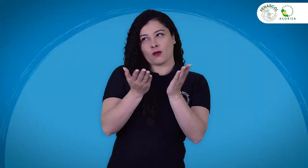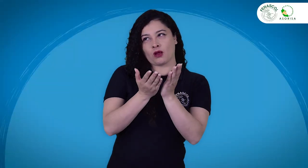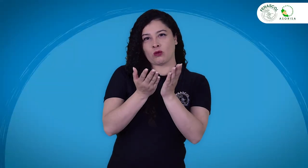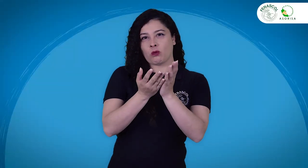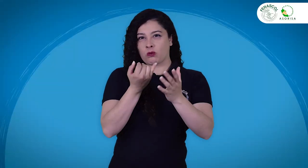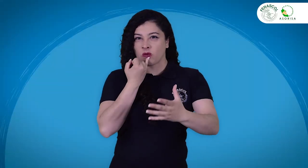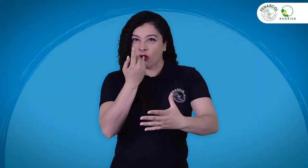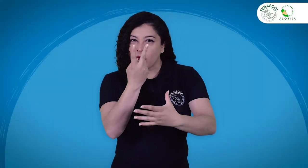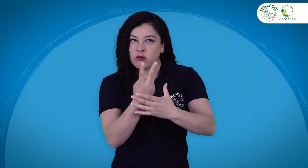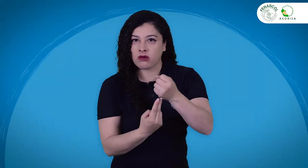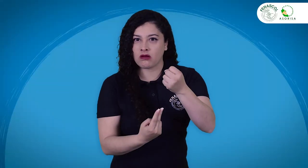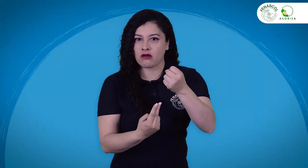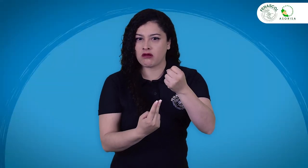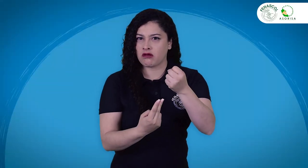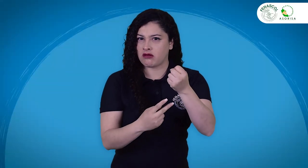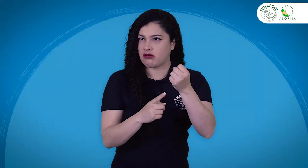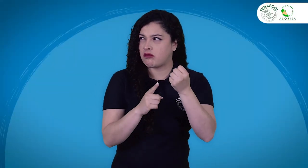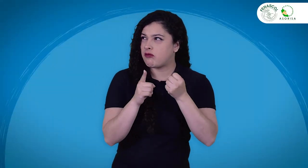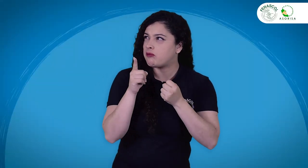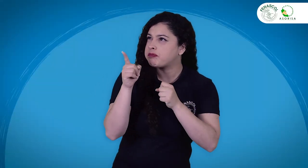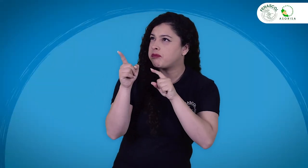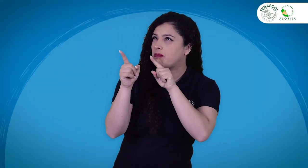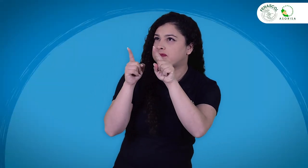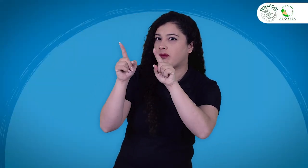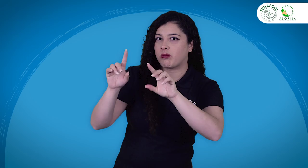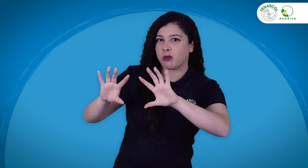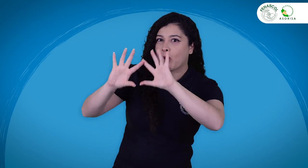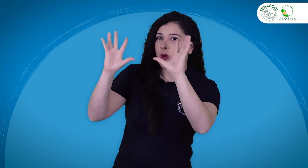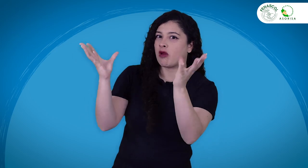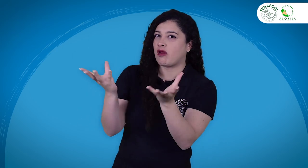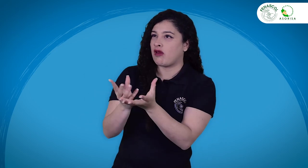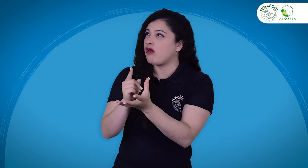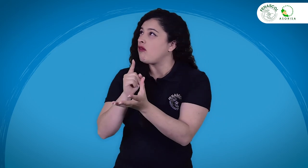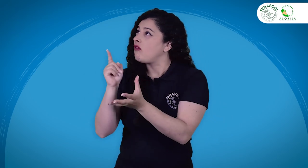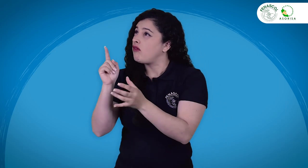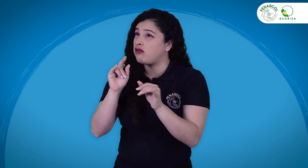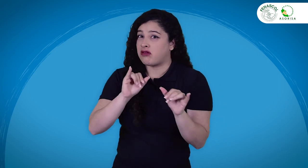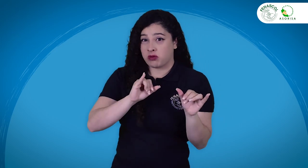la educación bilingüe es igual en todo el mundo